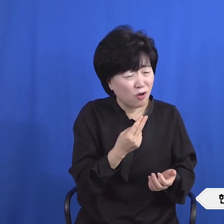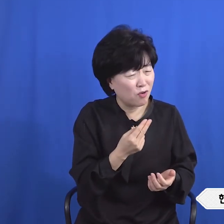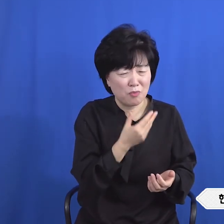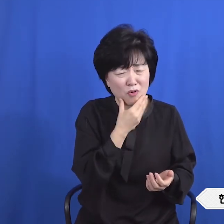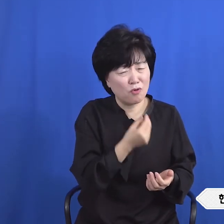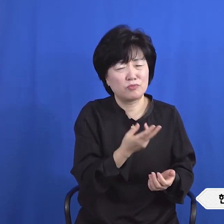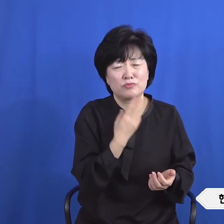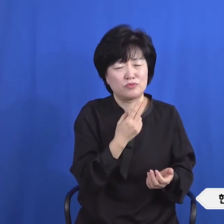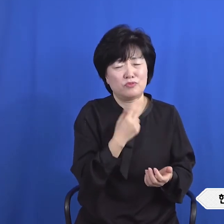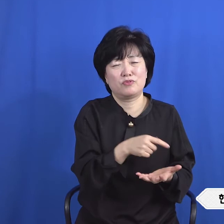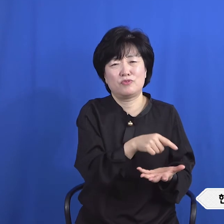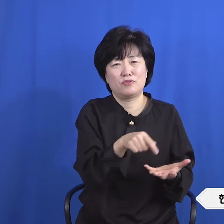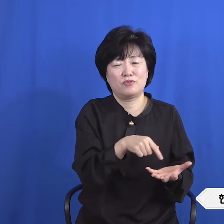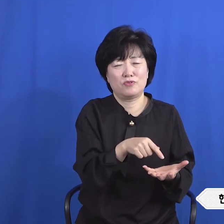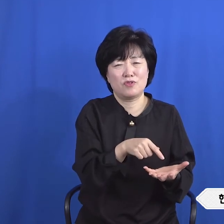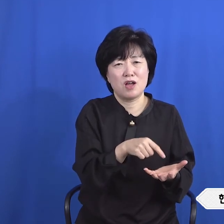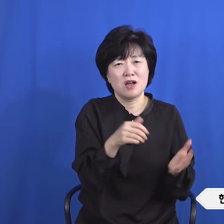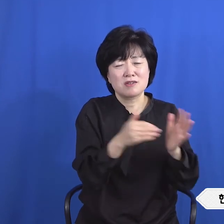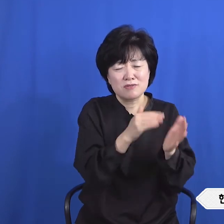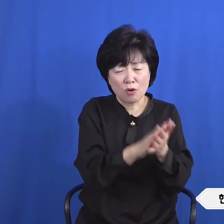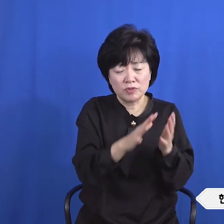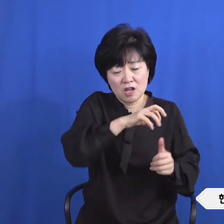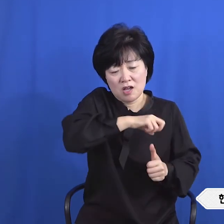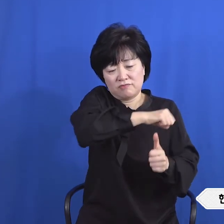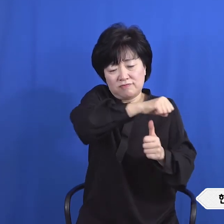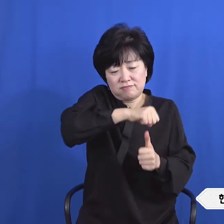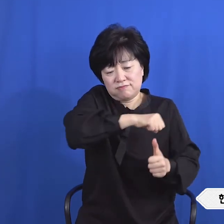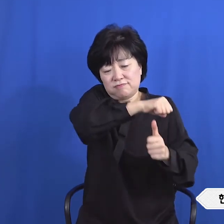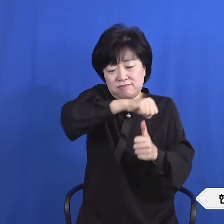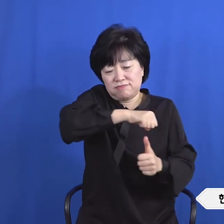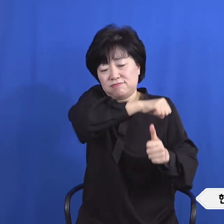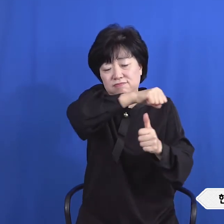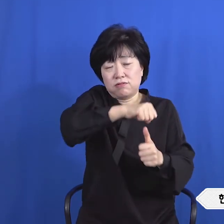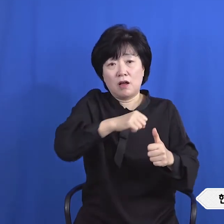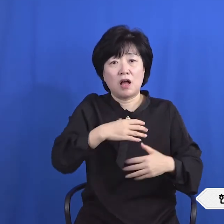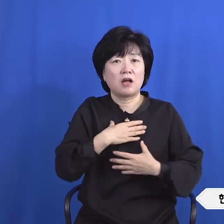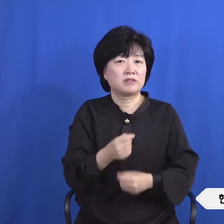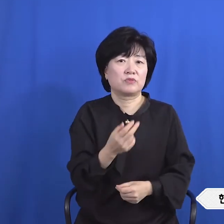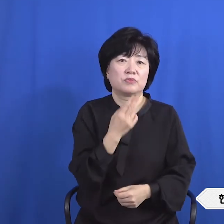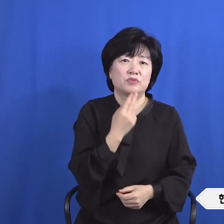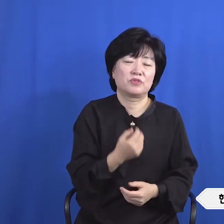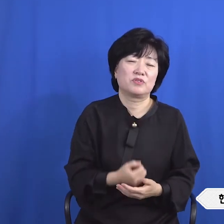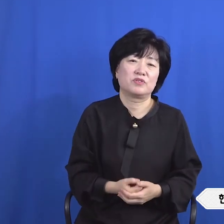끝없이 헐떡거리면서 사는데 무슨 안식이 있겠습니까?